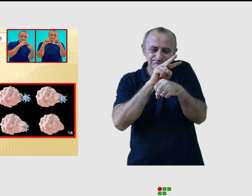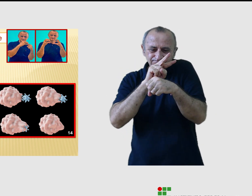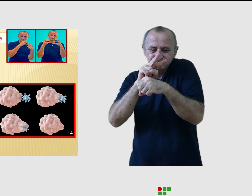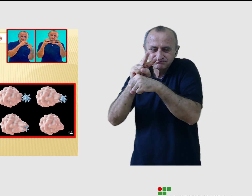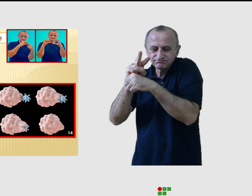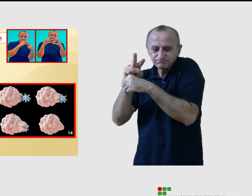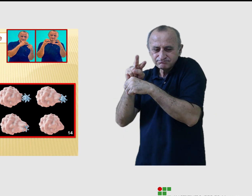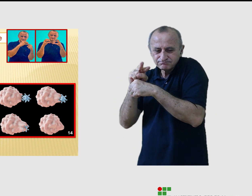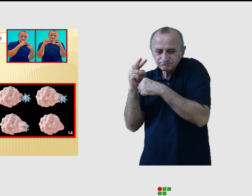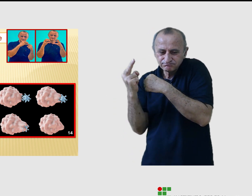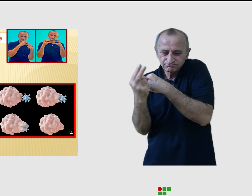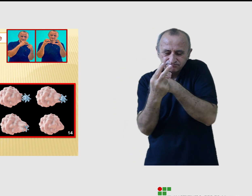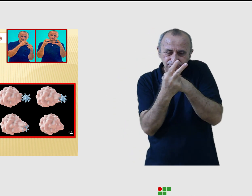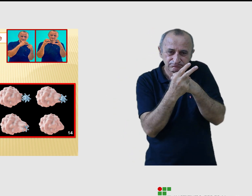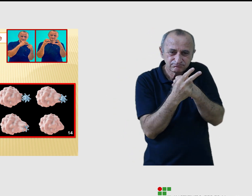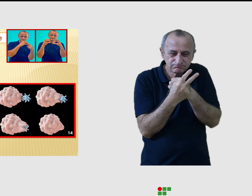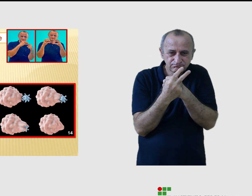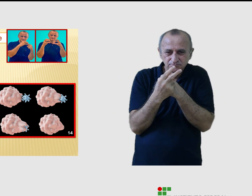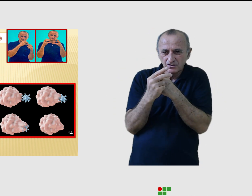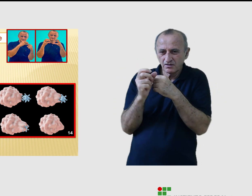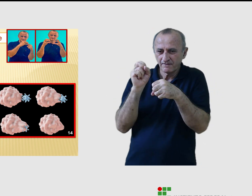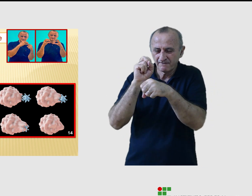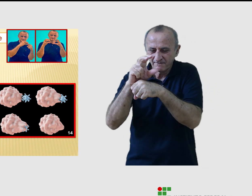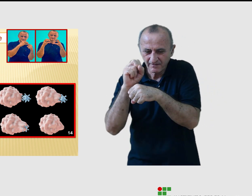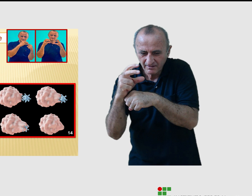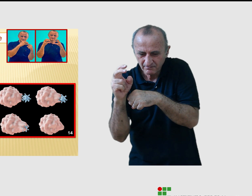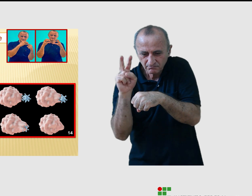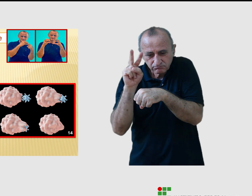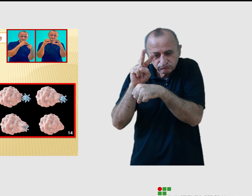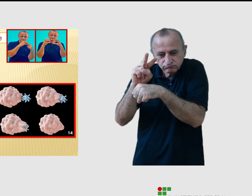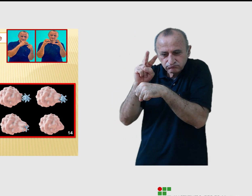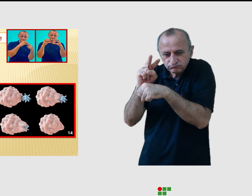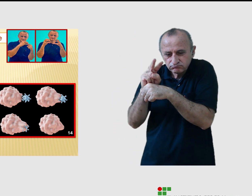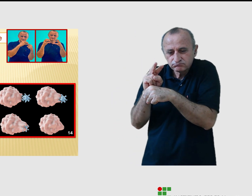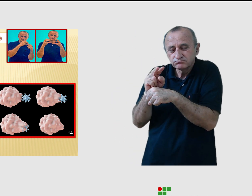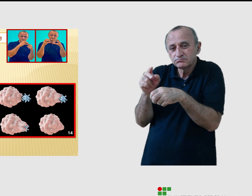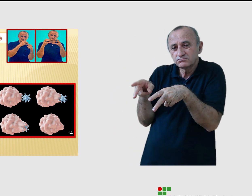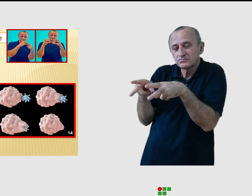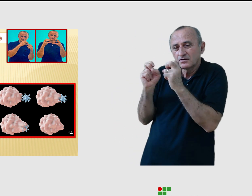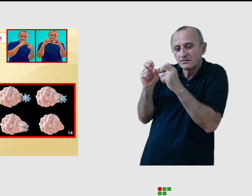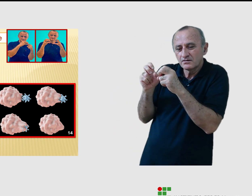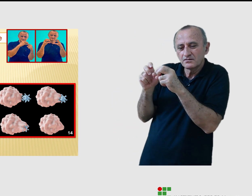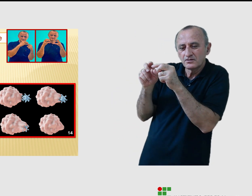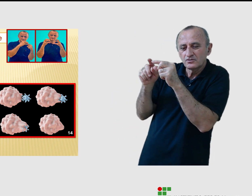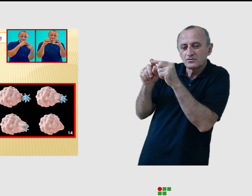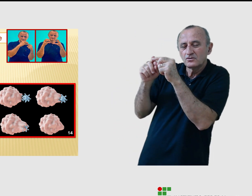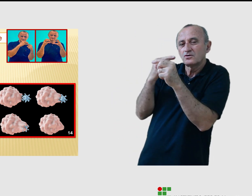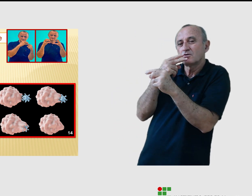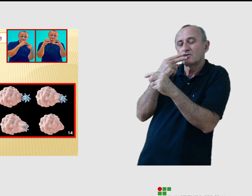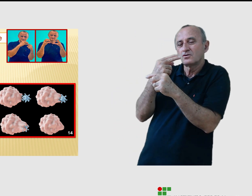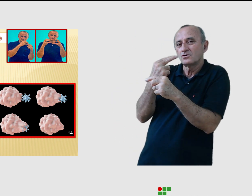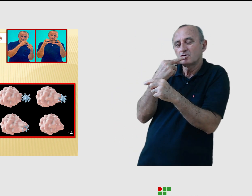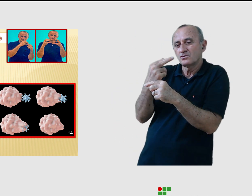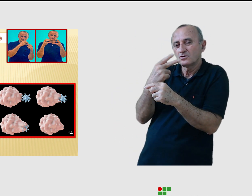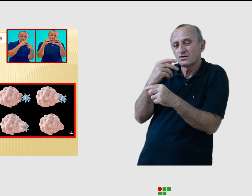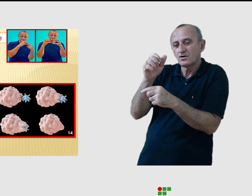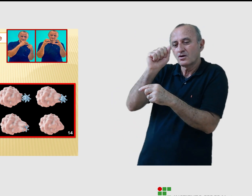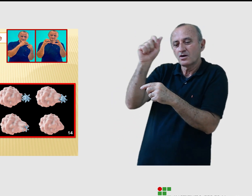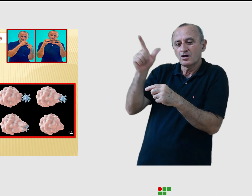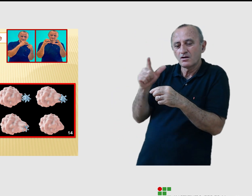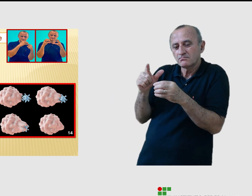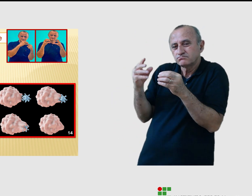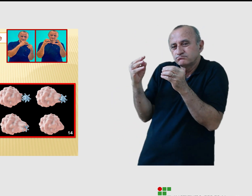células de defesa e para nos proteger engloba vírus, representado pela